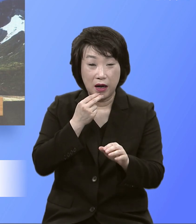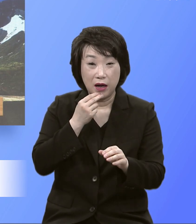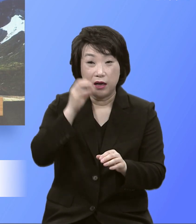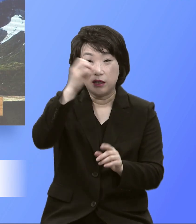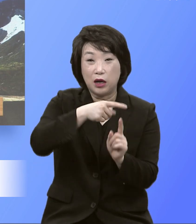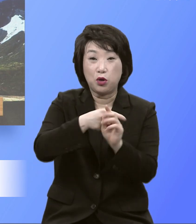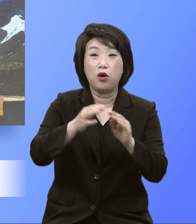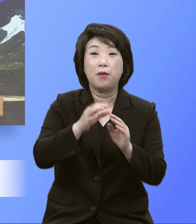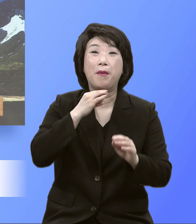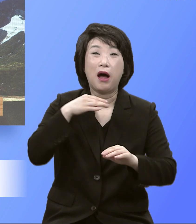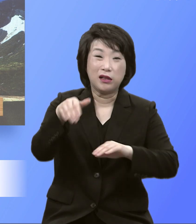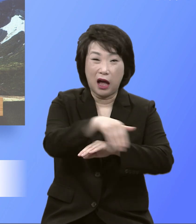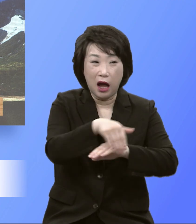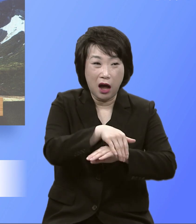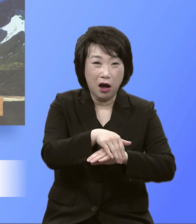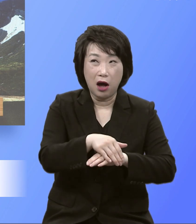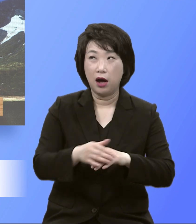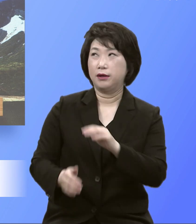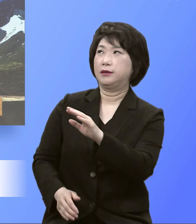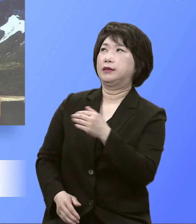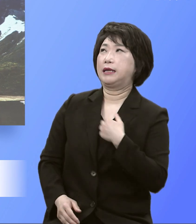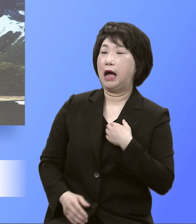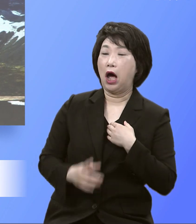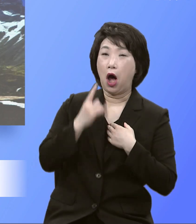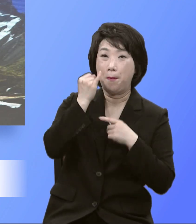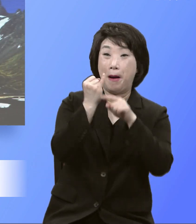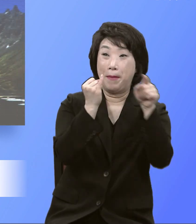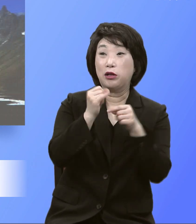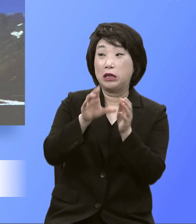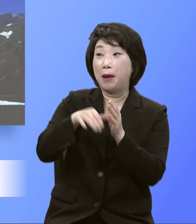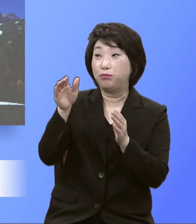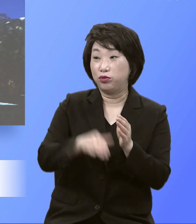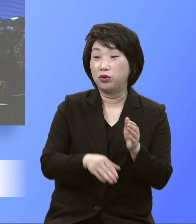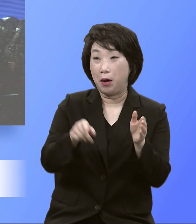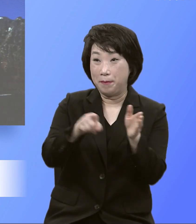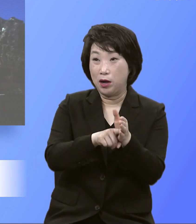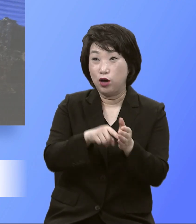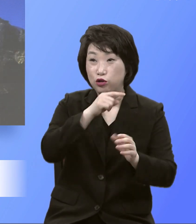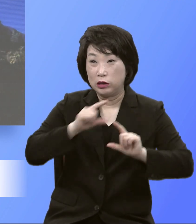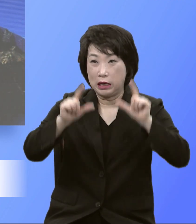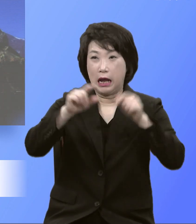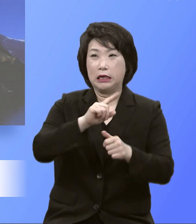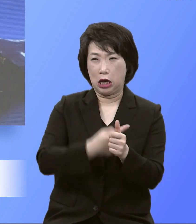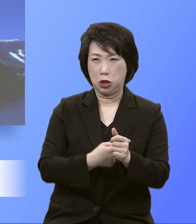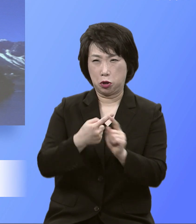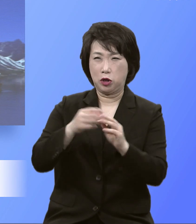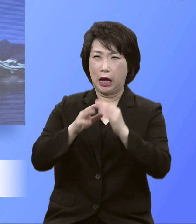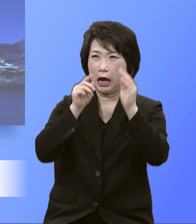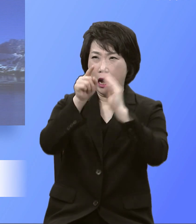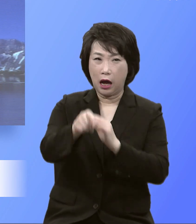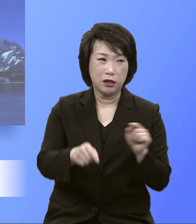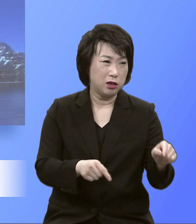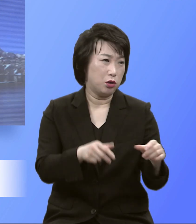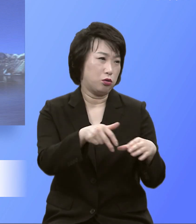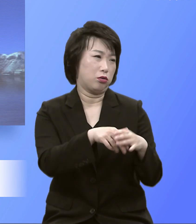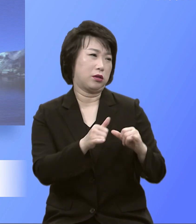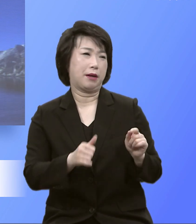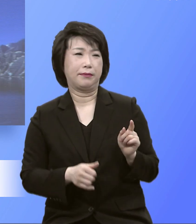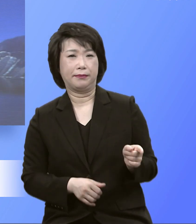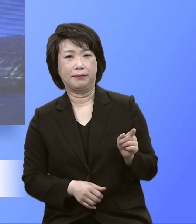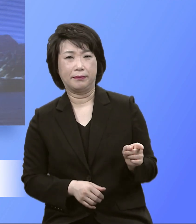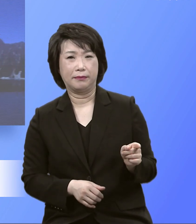교회 왔다 갔다, 저는요 모태신앙이라 주일날은 의뢰의 교회 가야 돼요. 이 종교인이요.